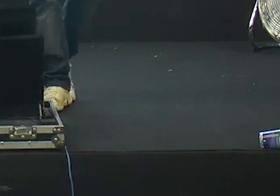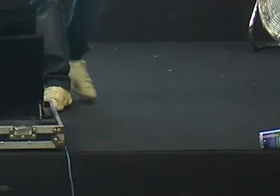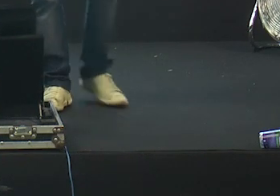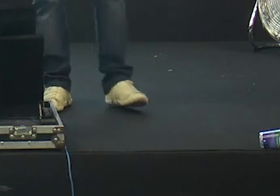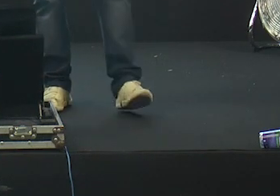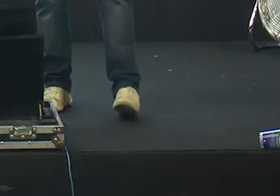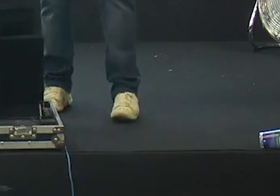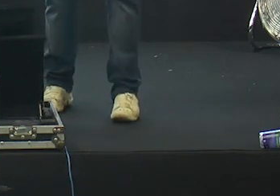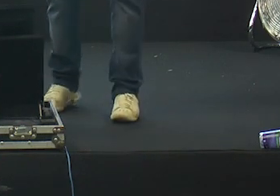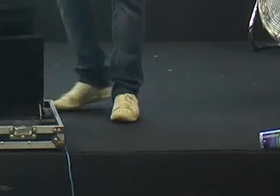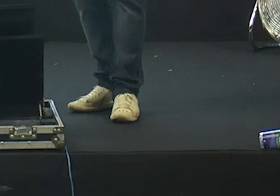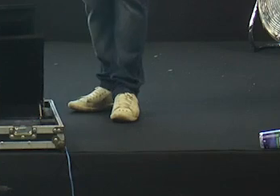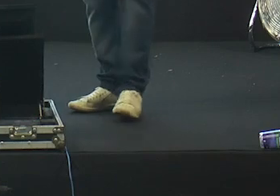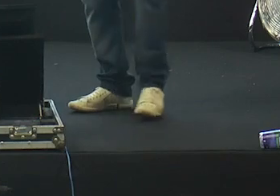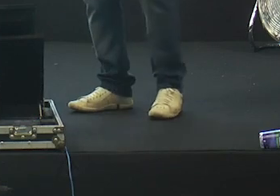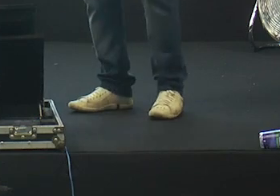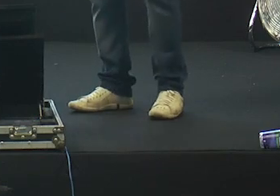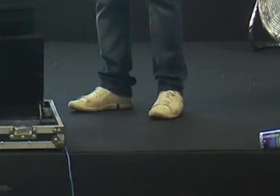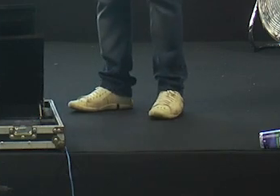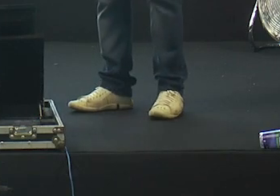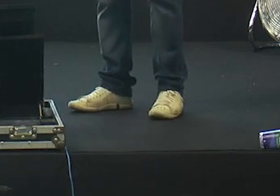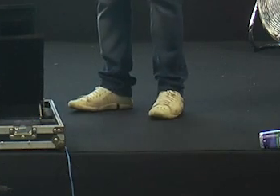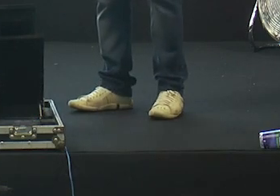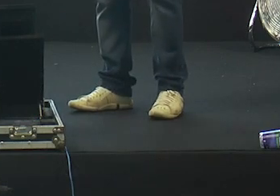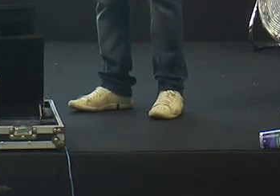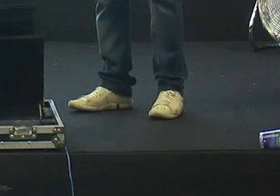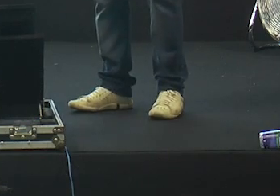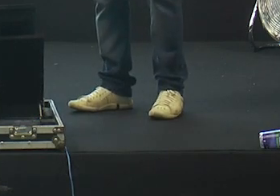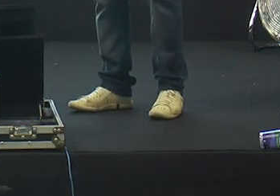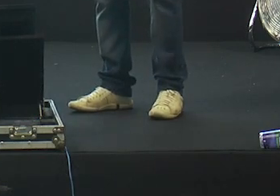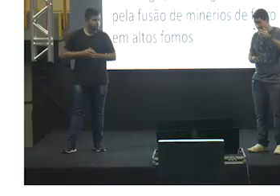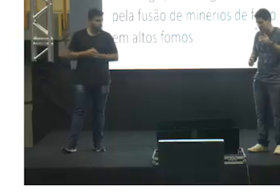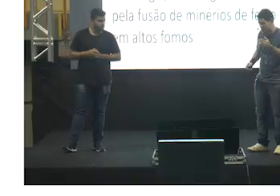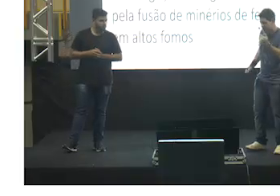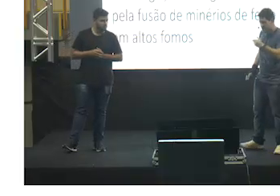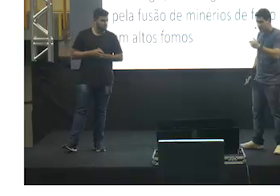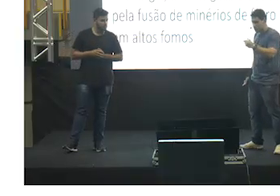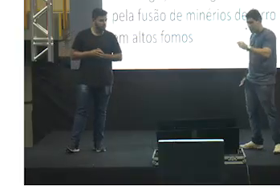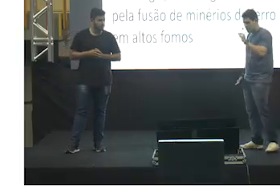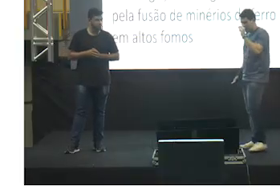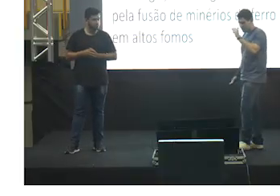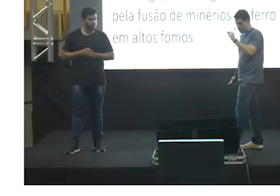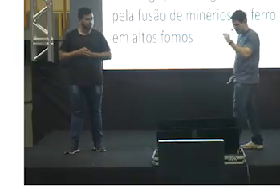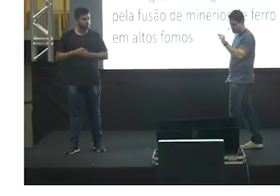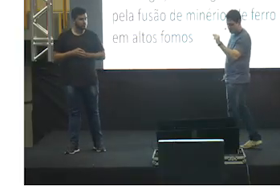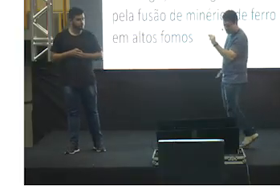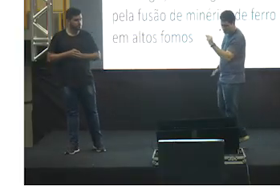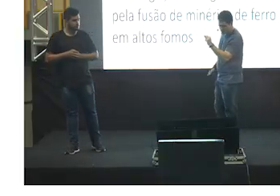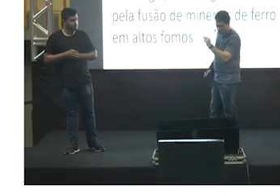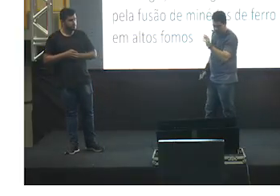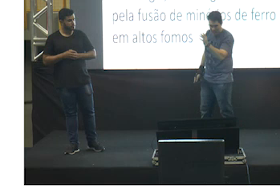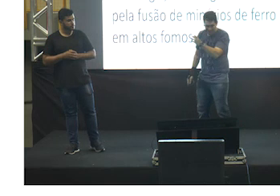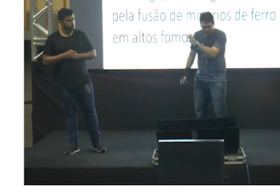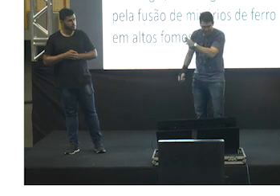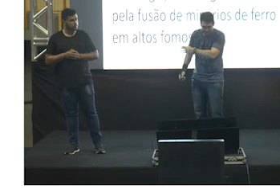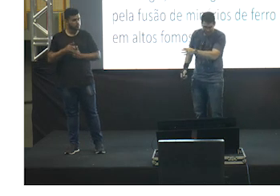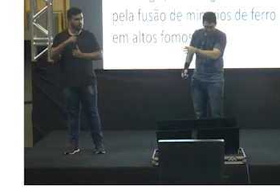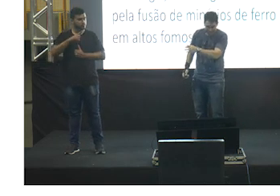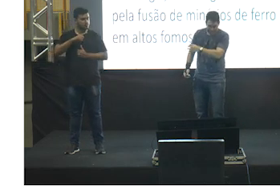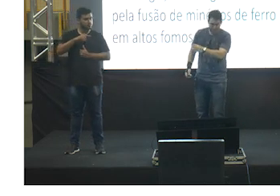Enem de 2017. O ferro encontrado na natureza, na forma de seus minerais, tais como hematita,